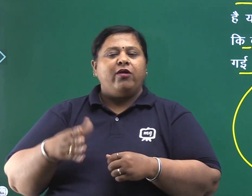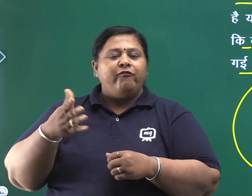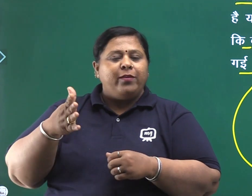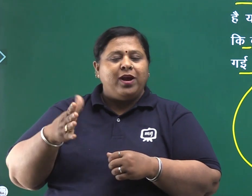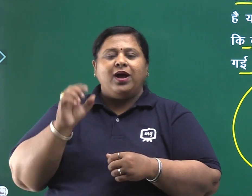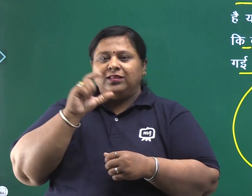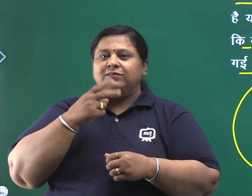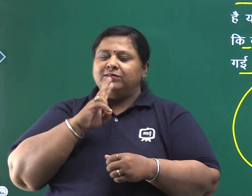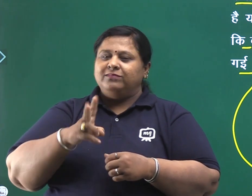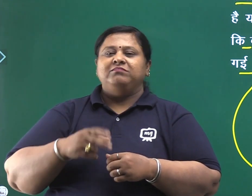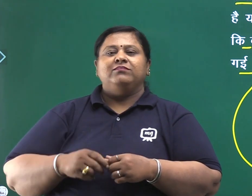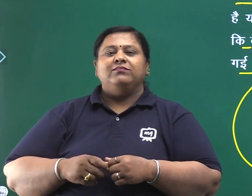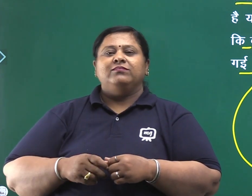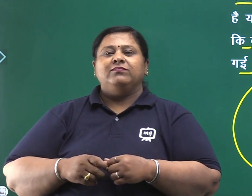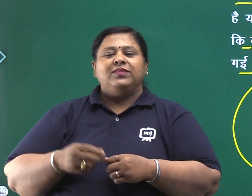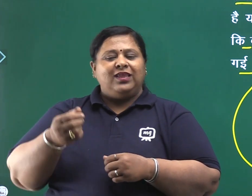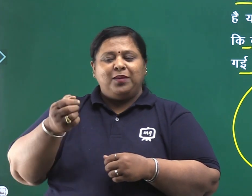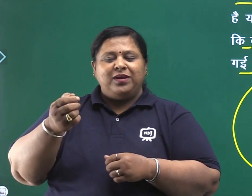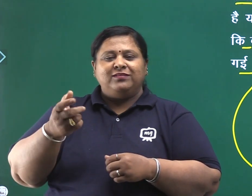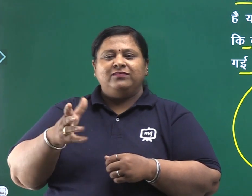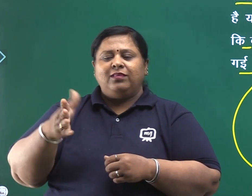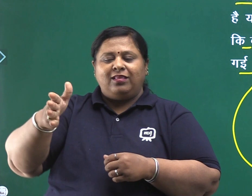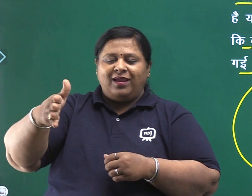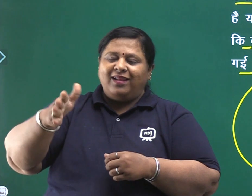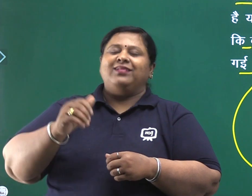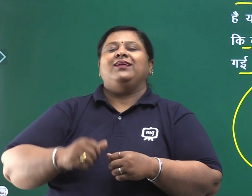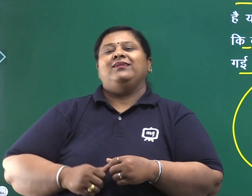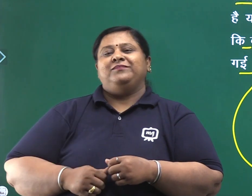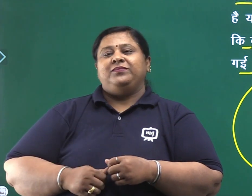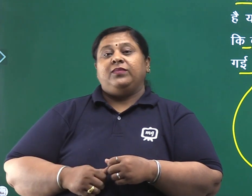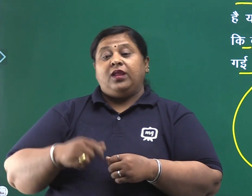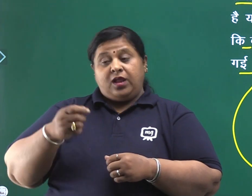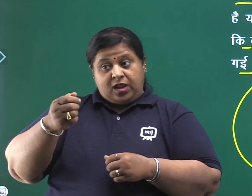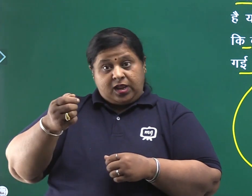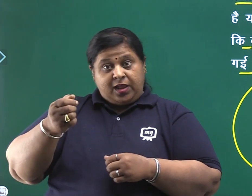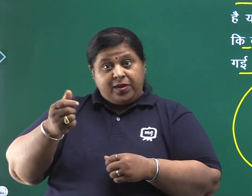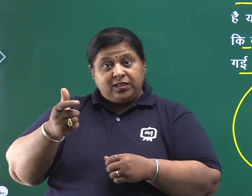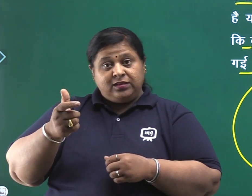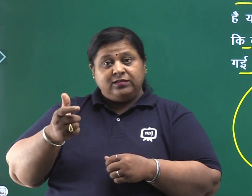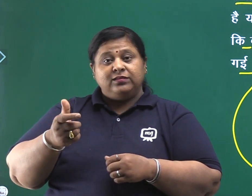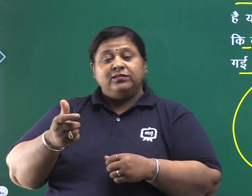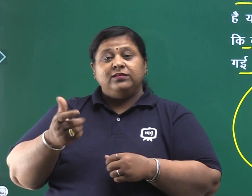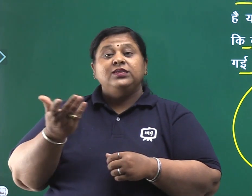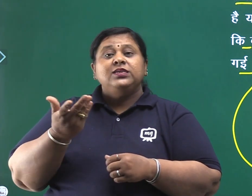वह बात कीमत नहीं रखती है। कीमत किस चीज़ की है?